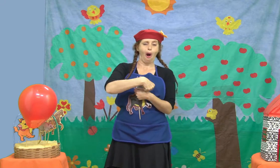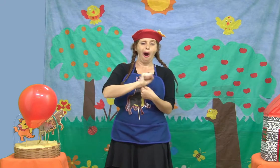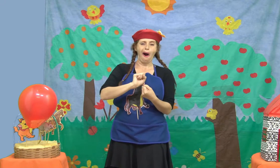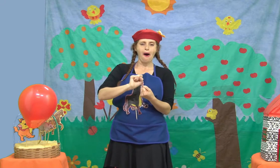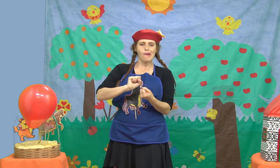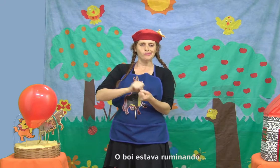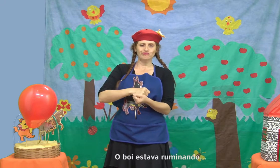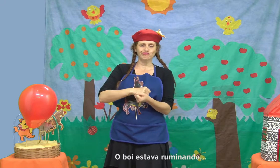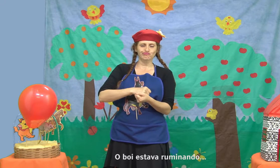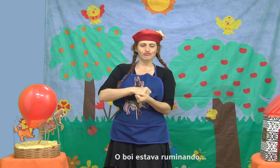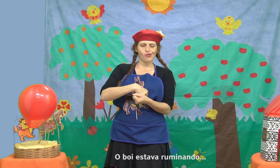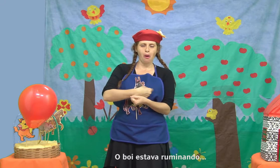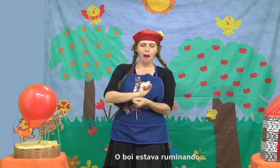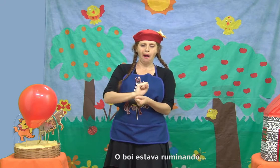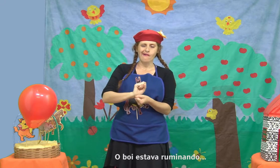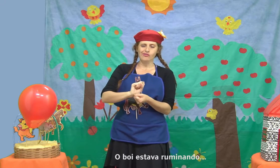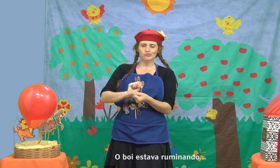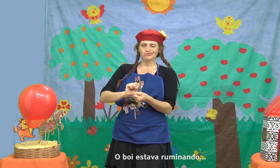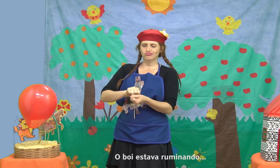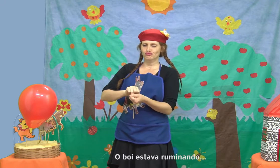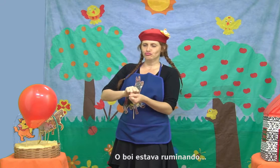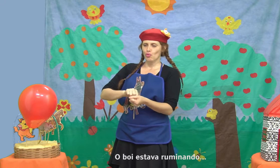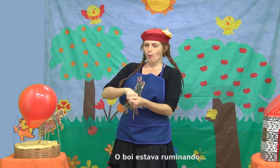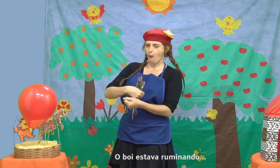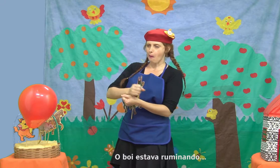o boi estava ruminando